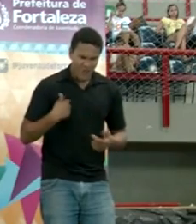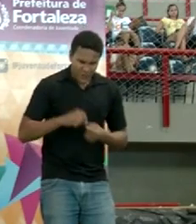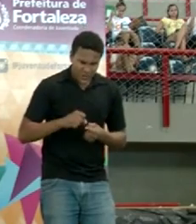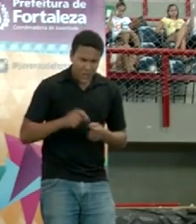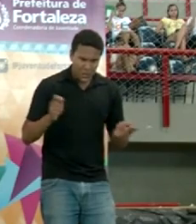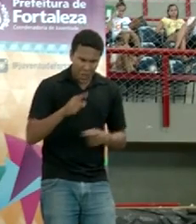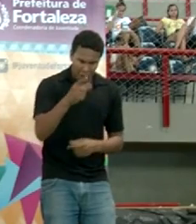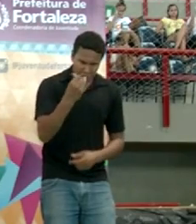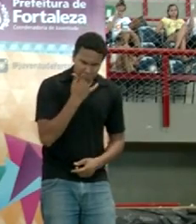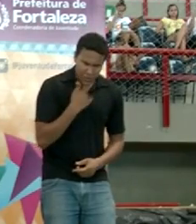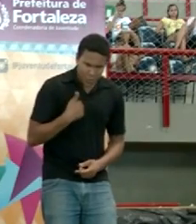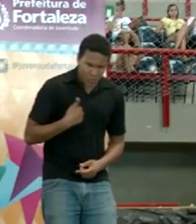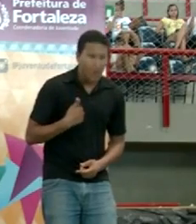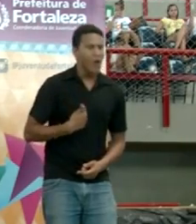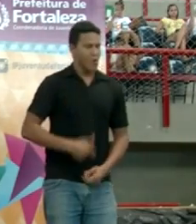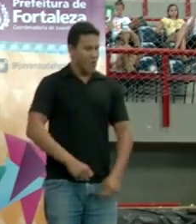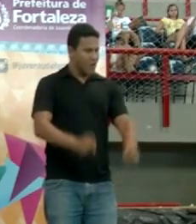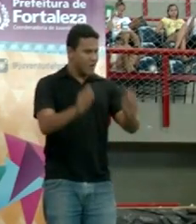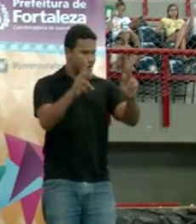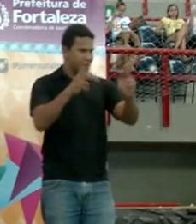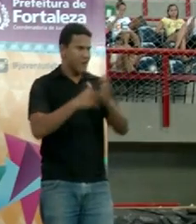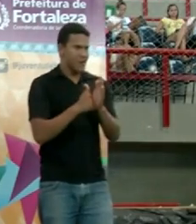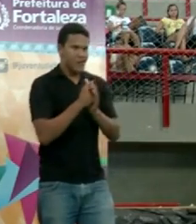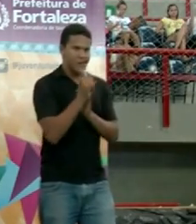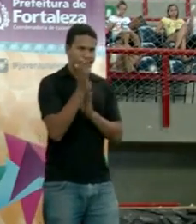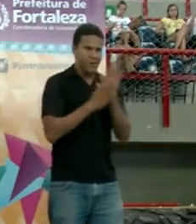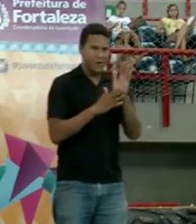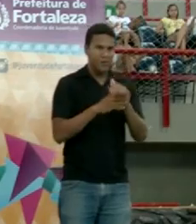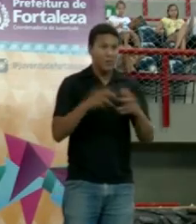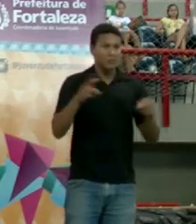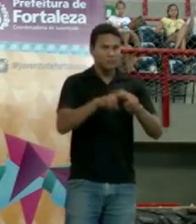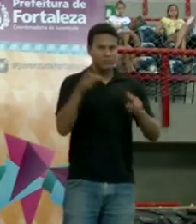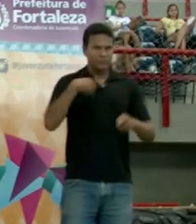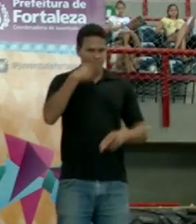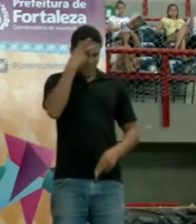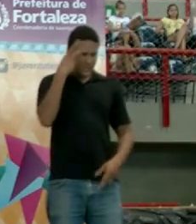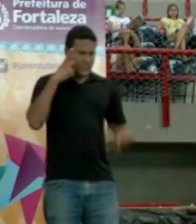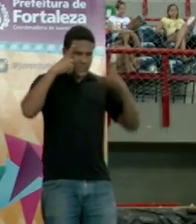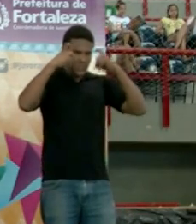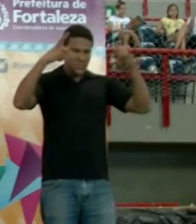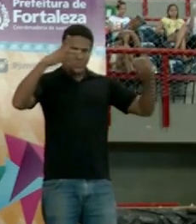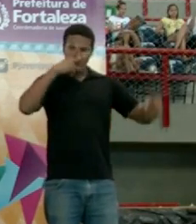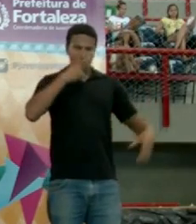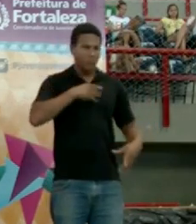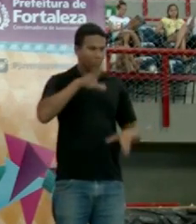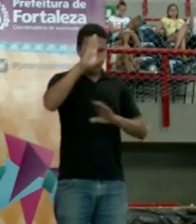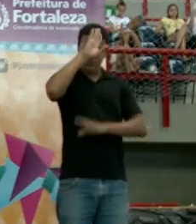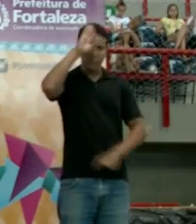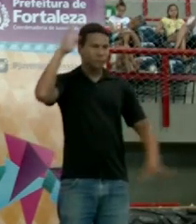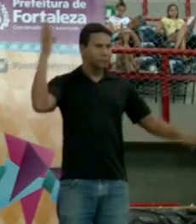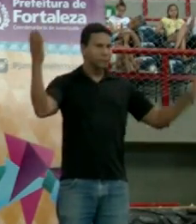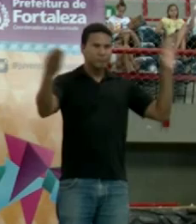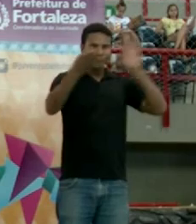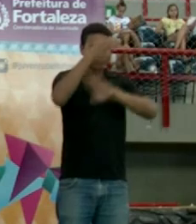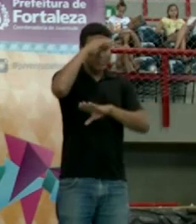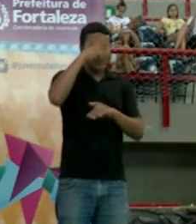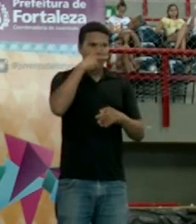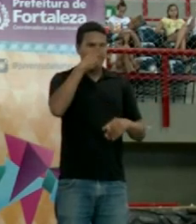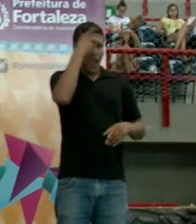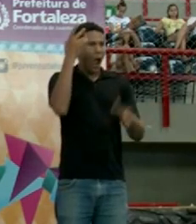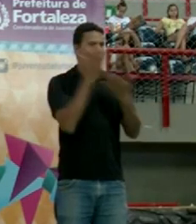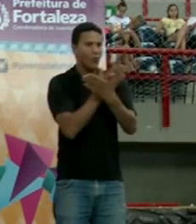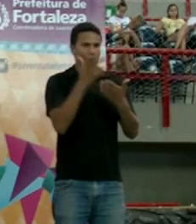vai ser perdoado? Meu irmão, a galera que foi daquele jeito. Tinha cruzado que no caminho ia roubando e